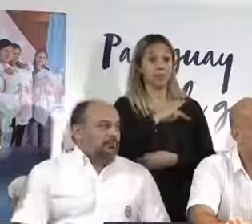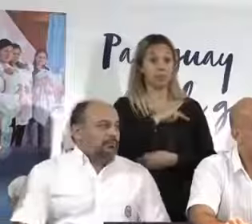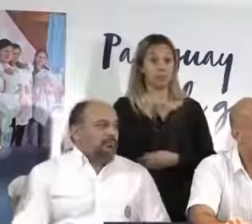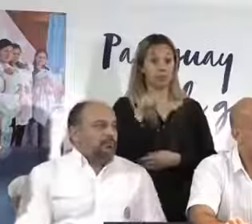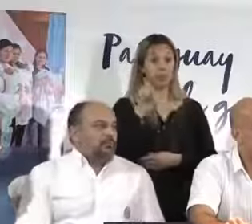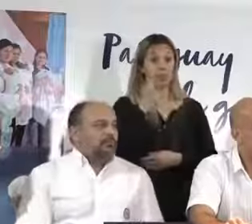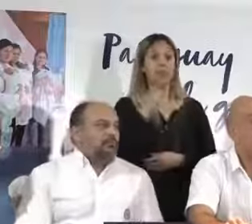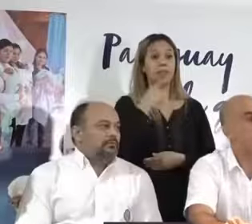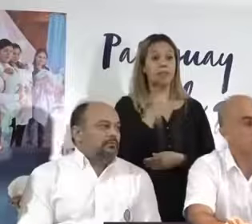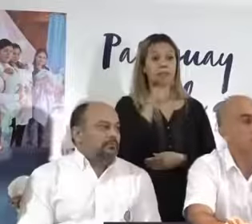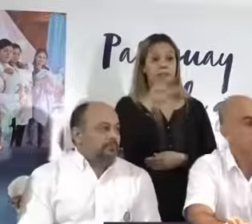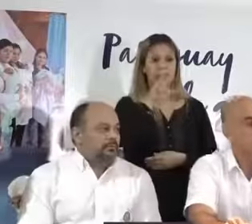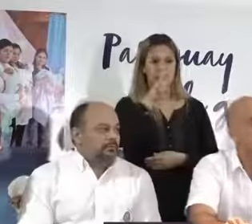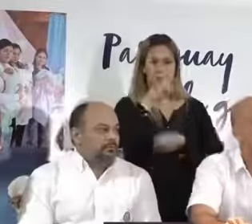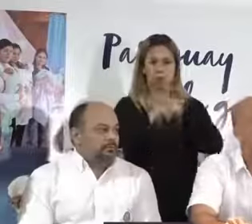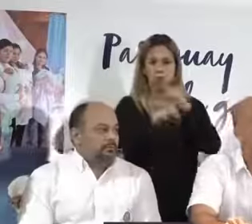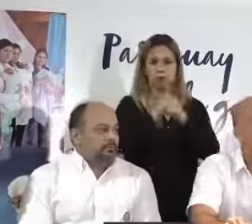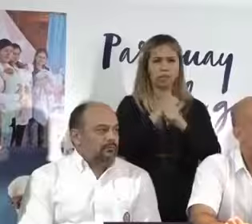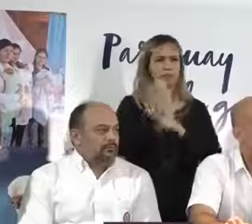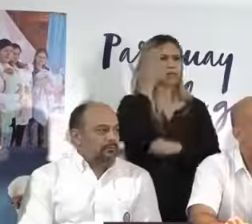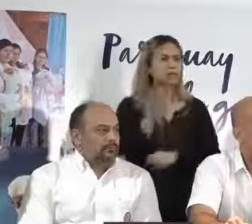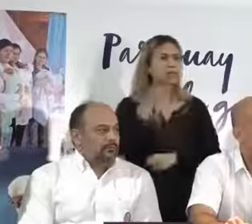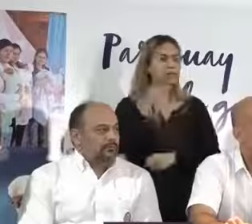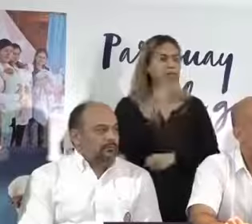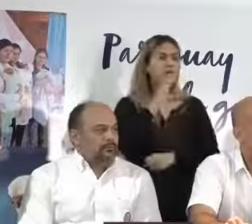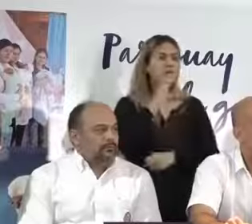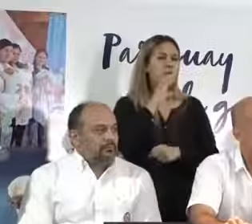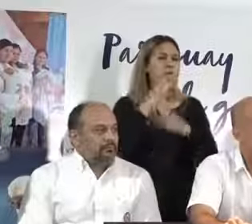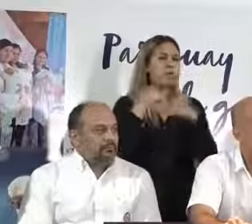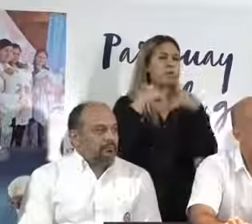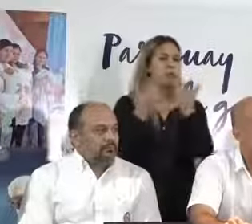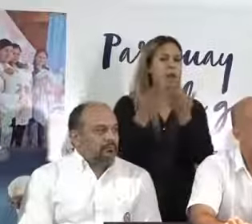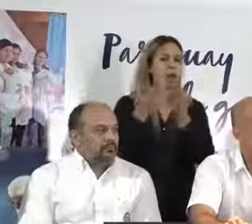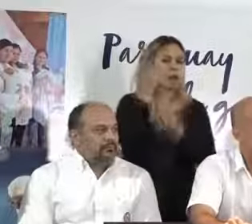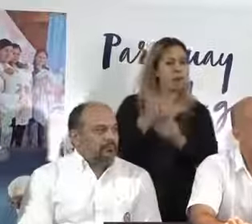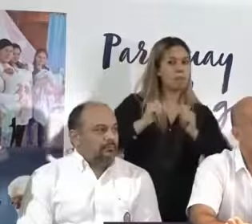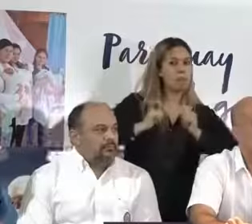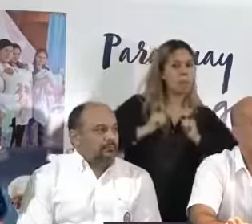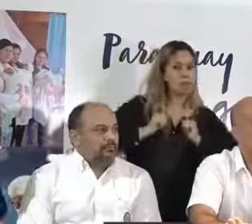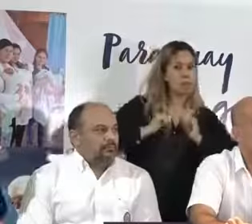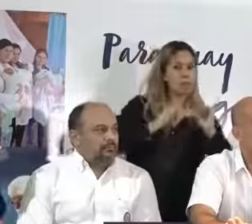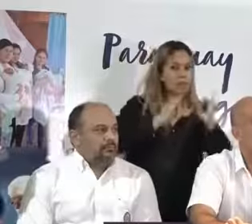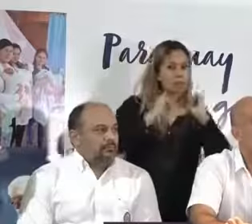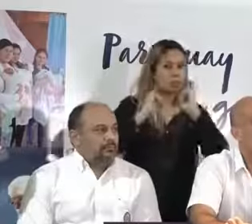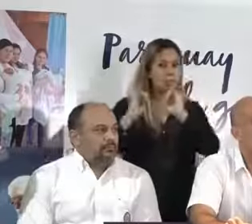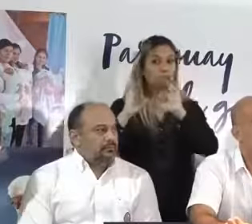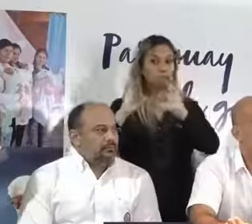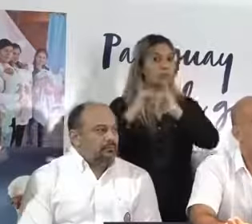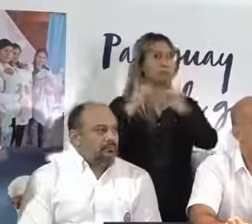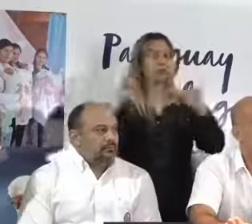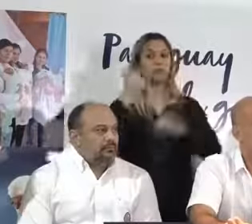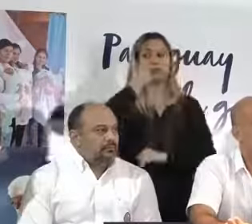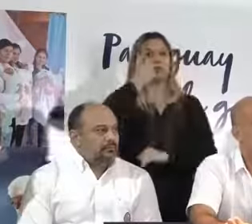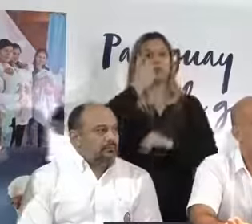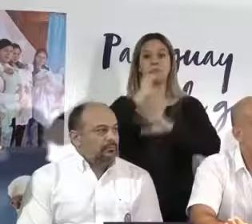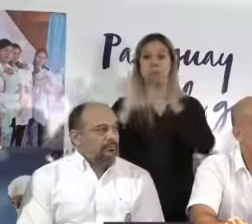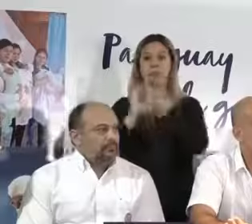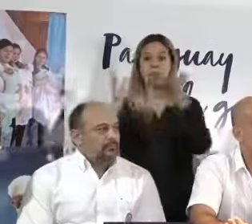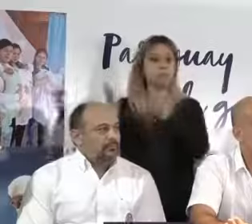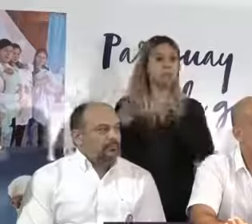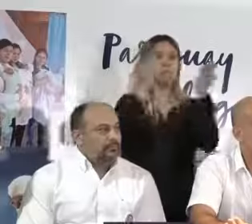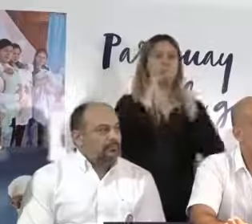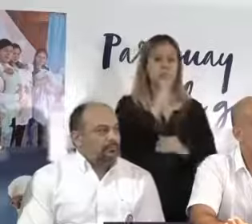¿En qué estado de salud se encuentra? ¿Cómo tiene que evolucionar hasta que se le dé el alta? ¿O si se le va a trasladar al INRAM o a su centro de referencia? Otra pregunta